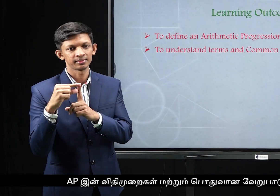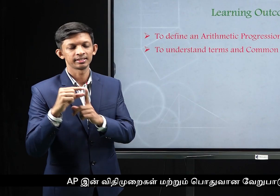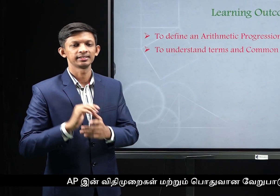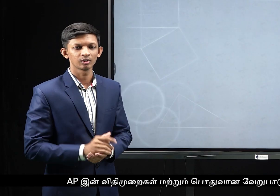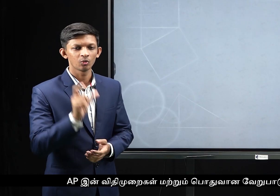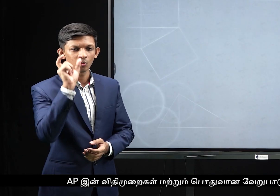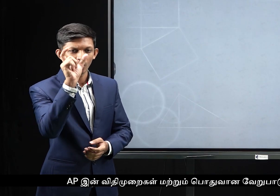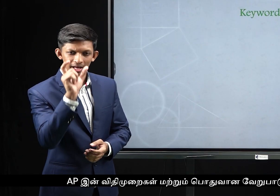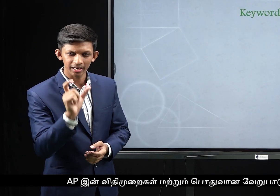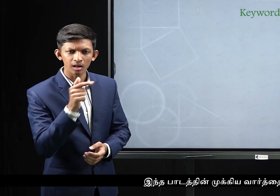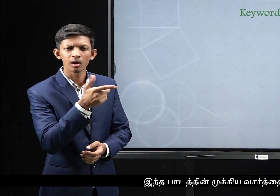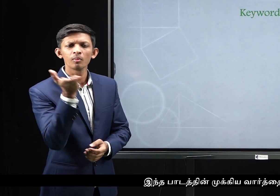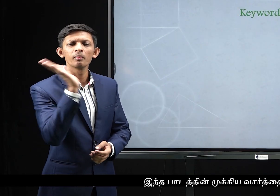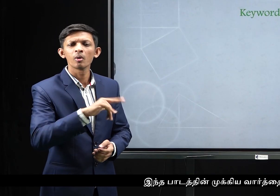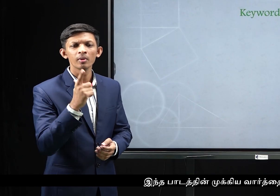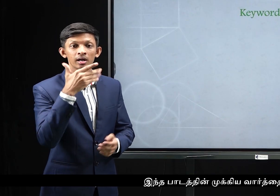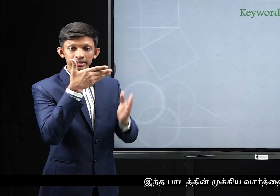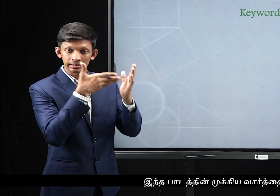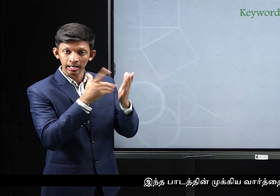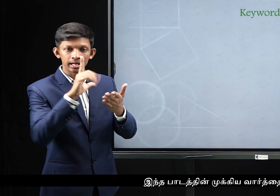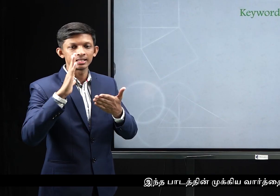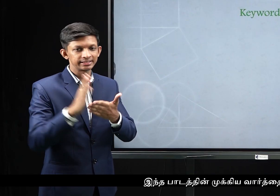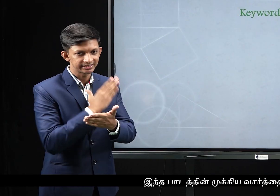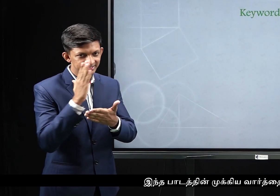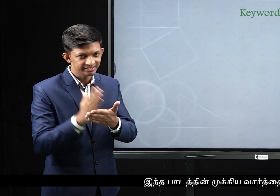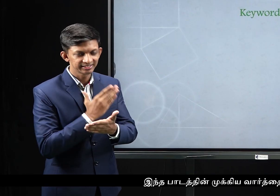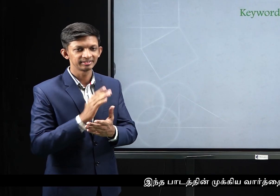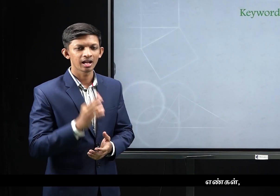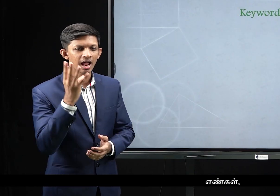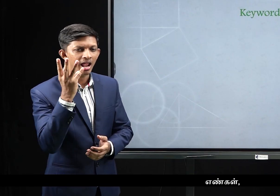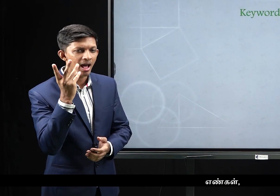வேறுபாடுகளை புரிந்து கொள்ள. இந்த பாடத்தில் முக்கிய வார்த்தைகள்: எண்கள்,